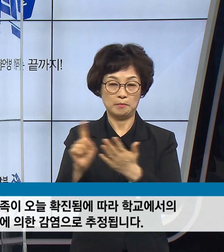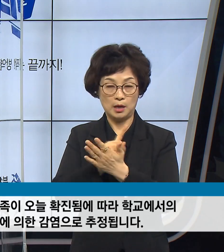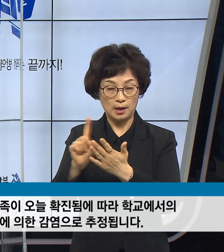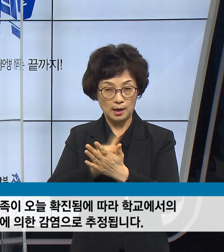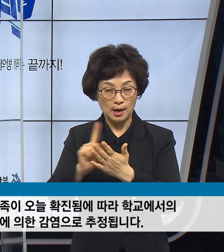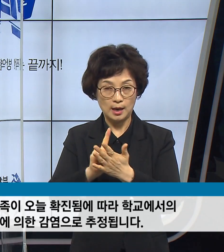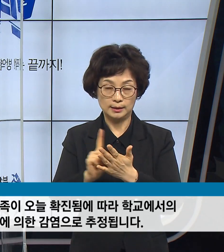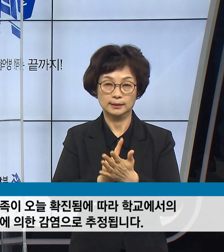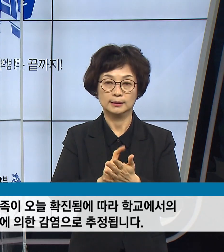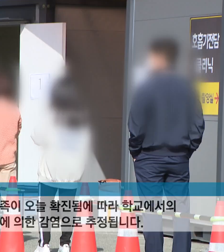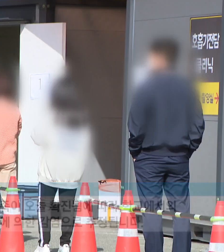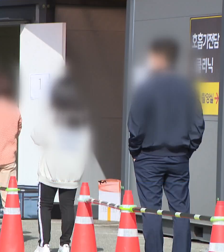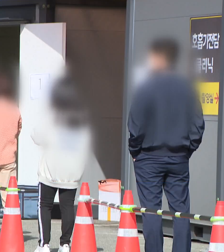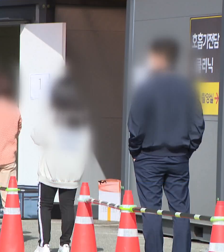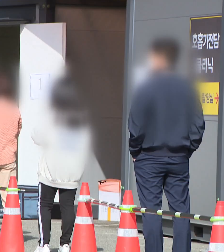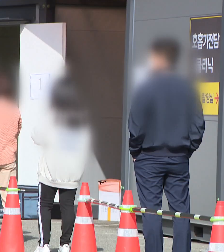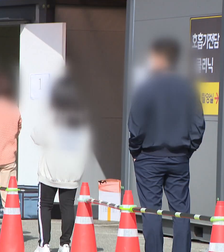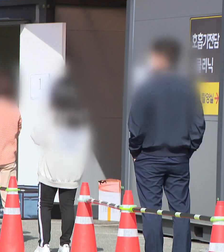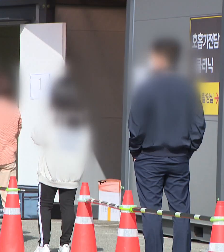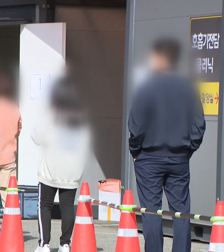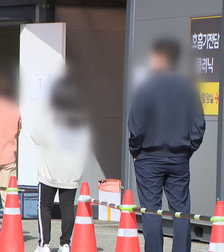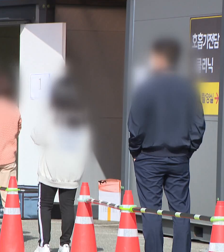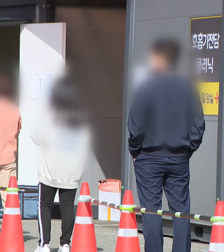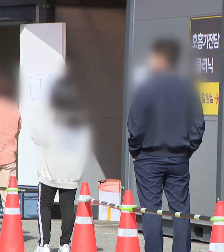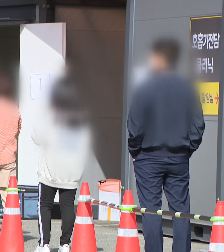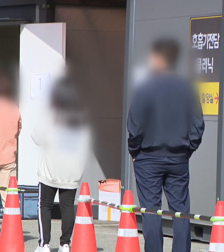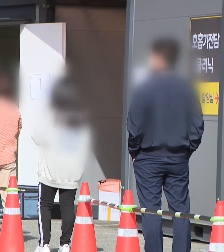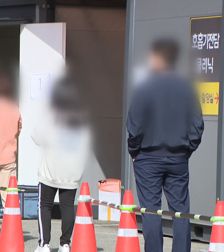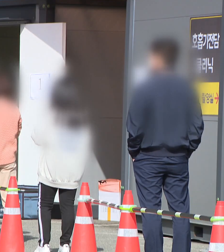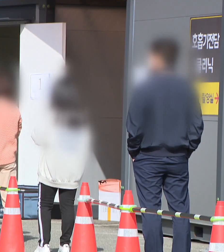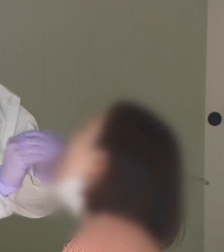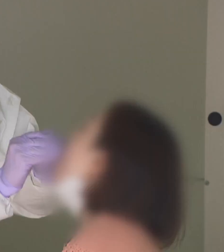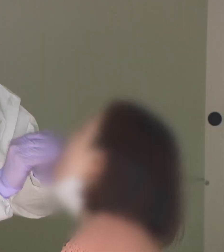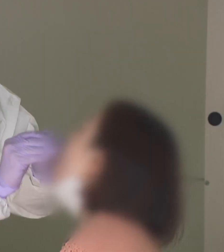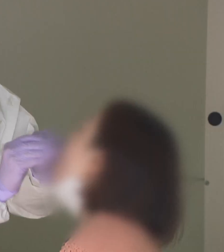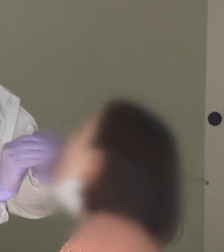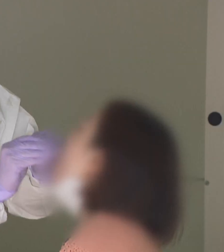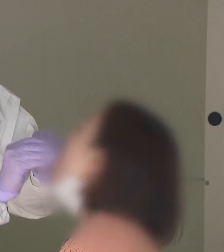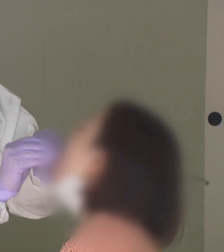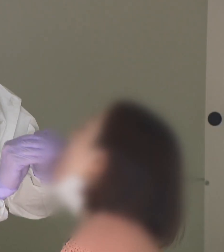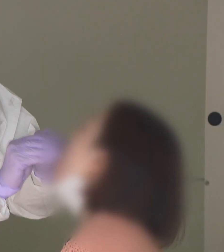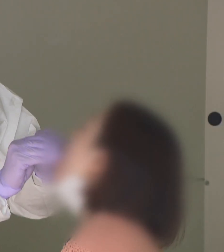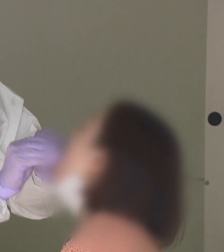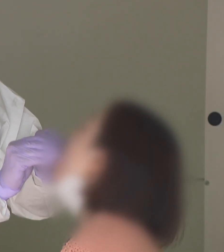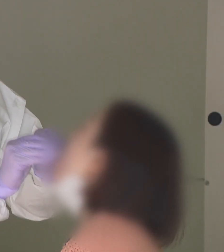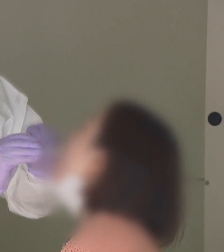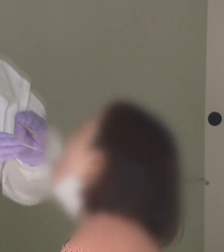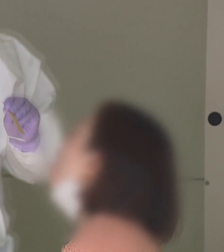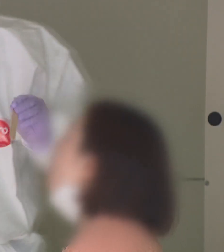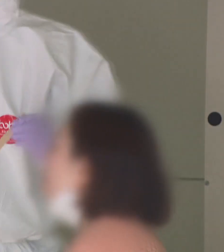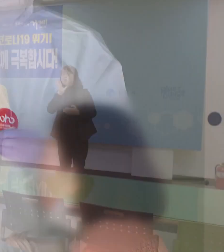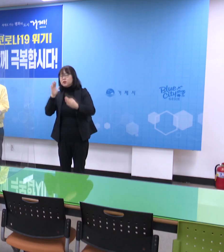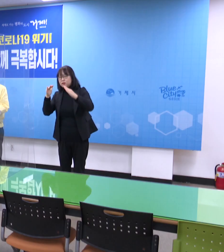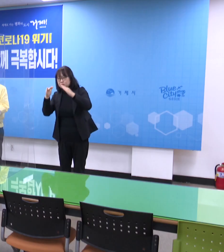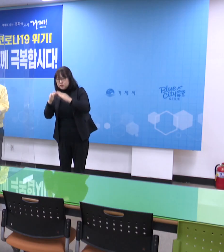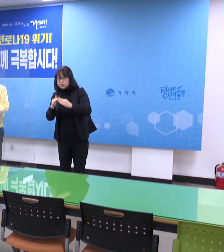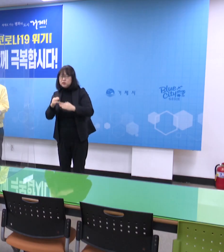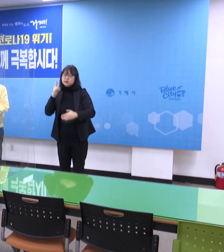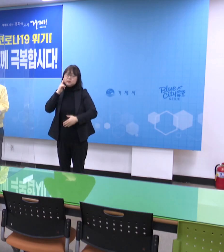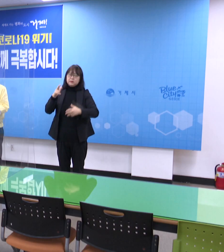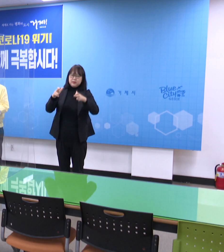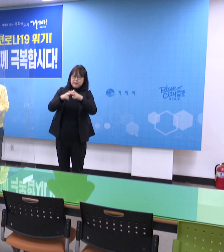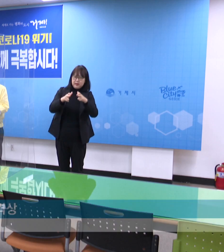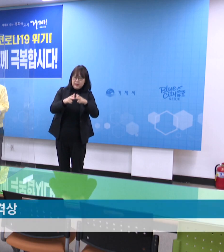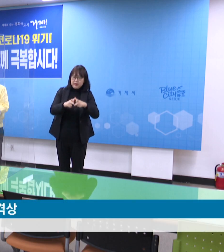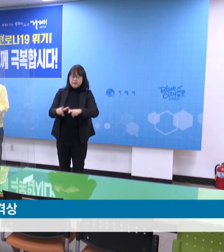추정됩니다 그다음 없어 는 추가와 악질의 8명으로 막았지만 거제는 계속 증가 셉니다 거제시는 앞으로